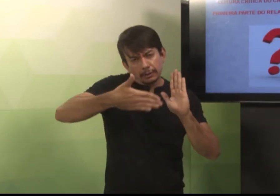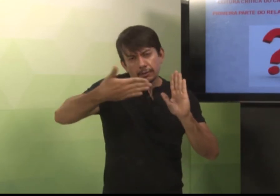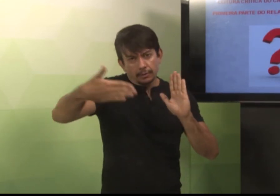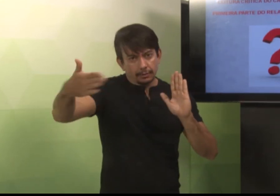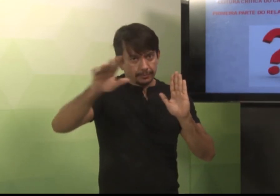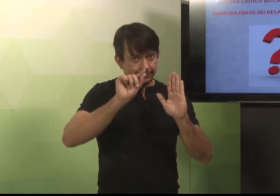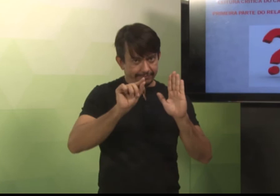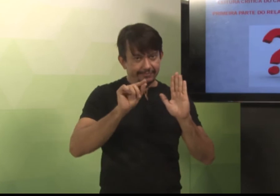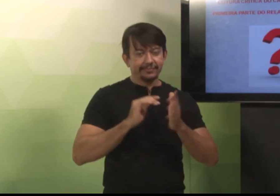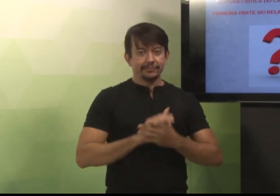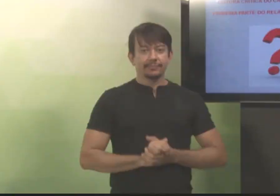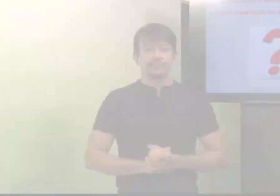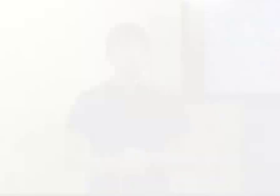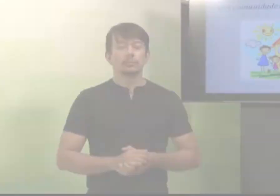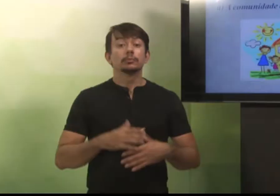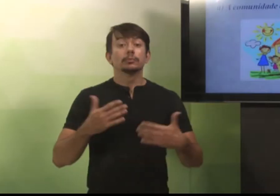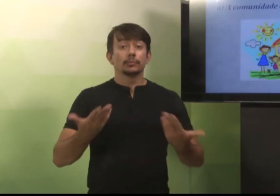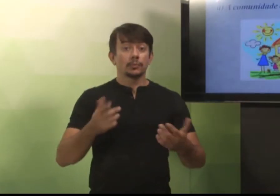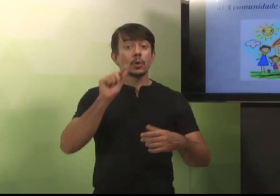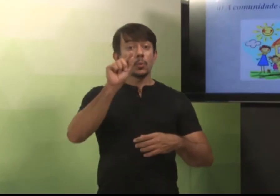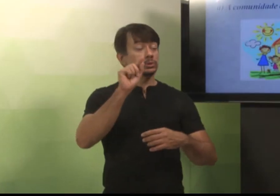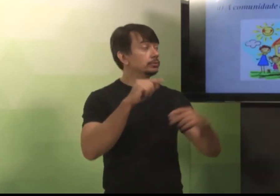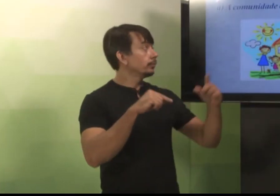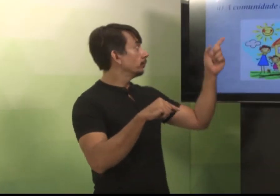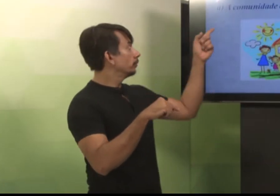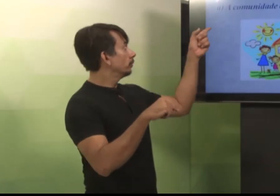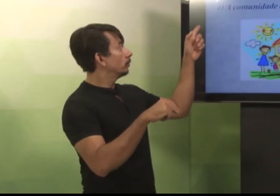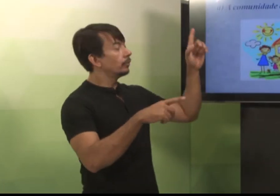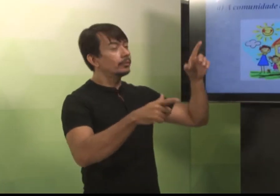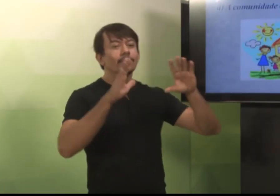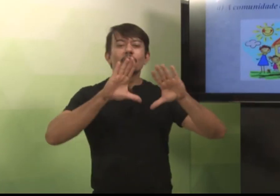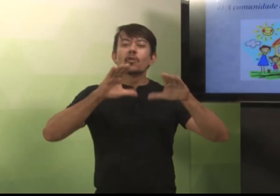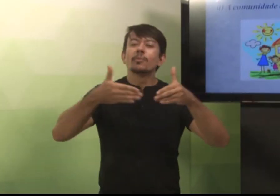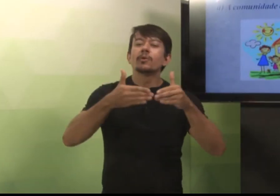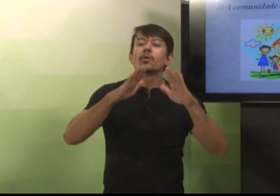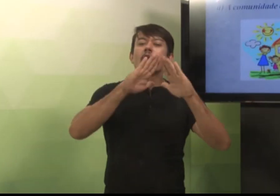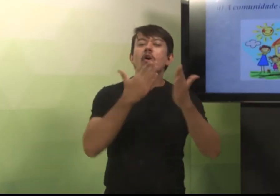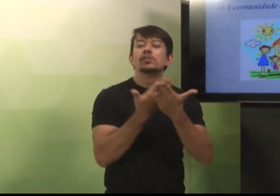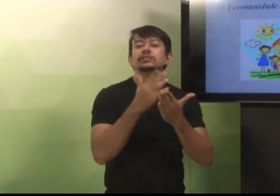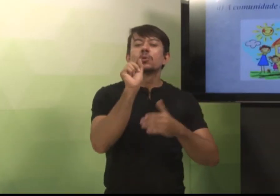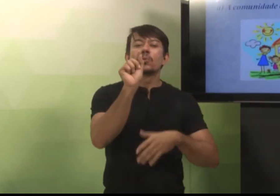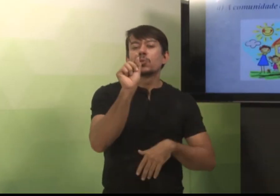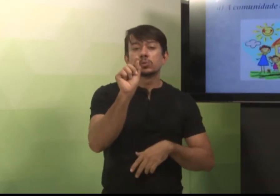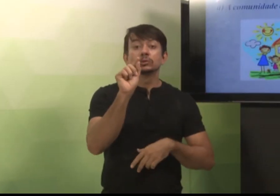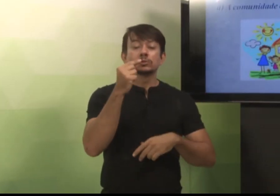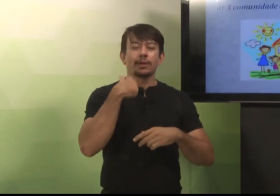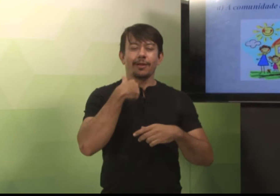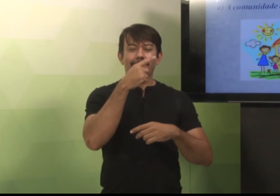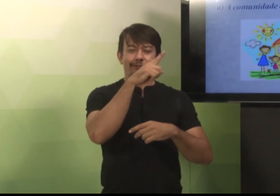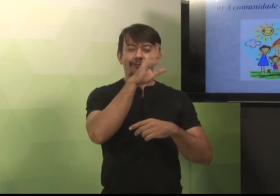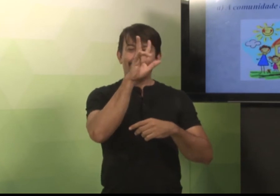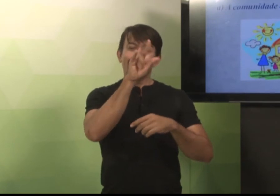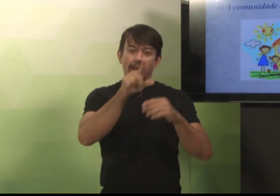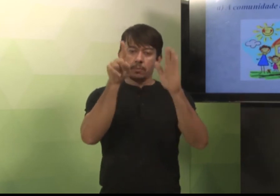o capítulo 1, vou explicar para vocês passo a passo. Vejam, aqui nós temos a comunidade